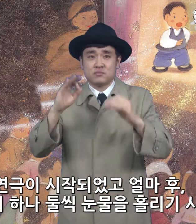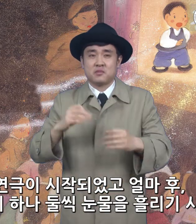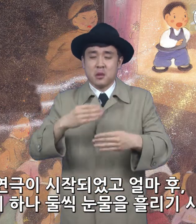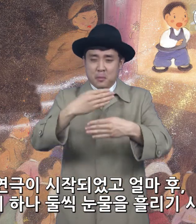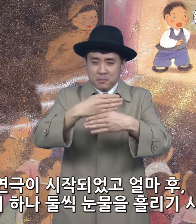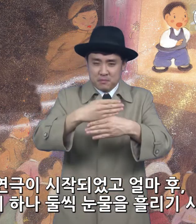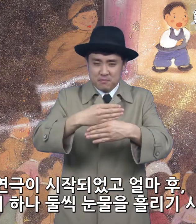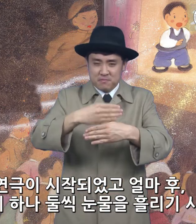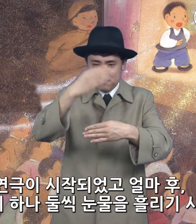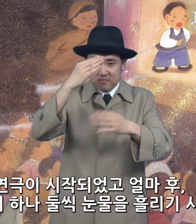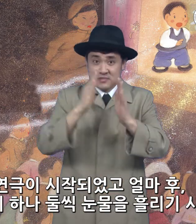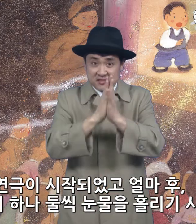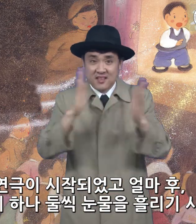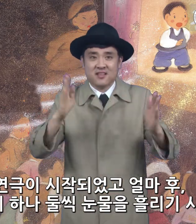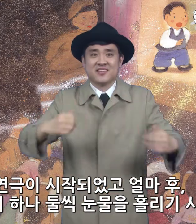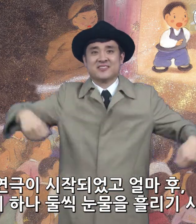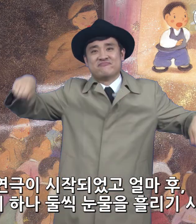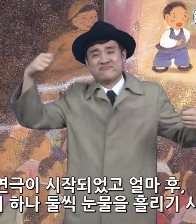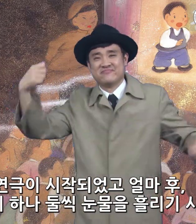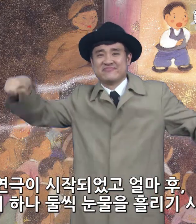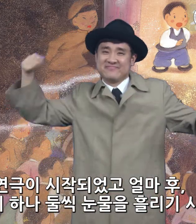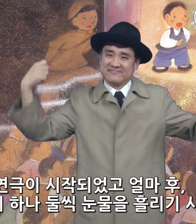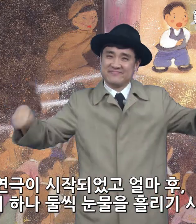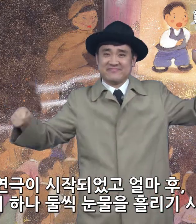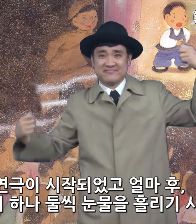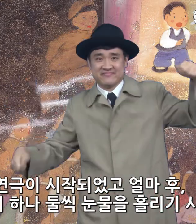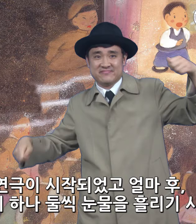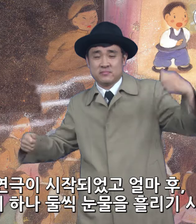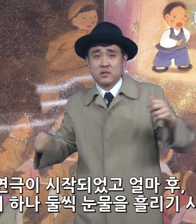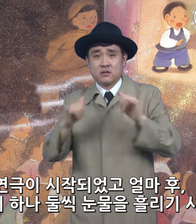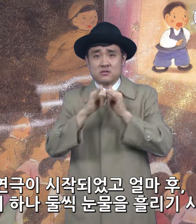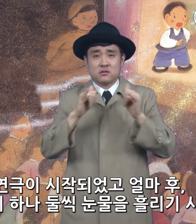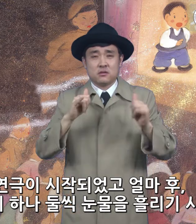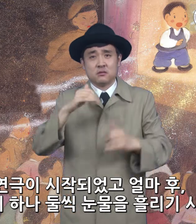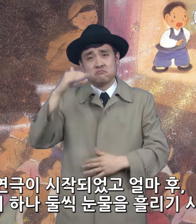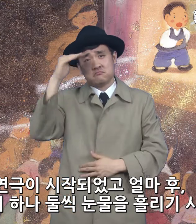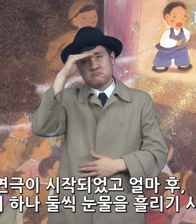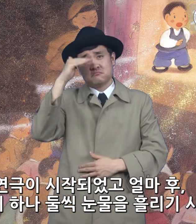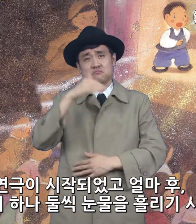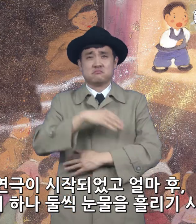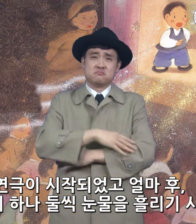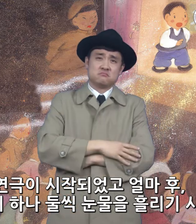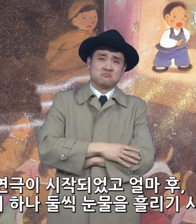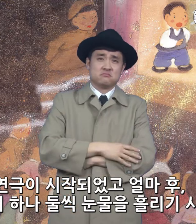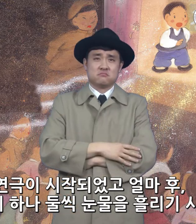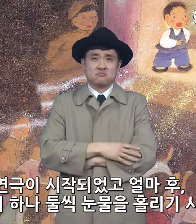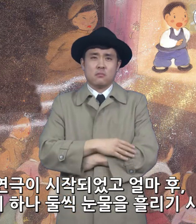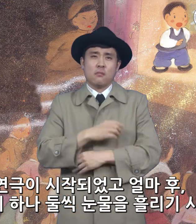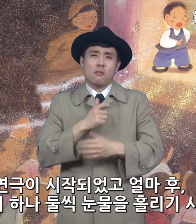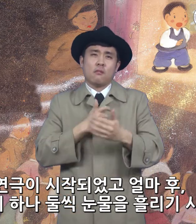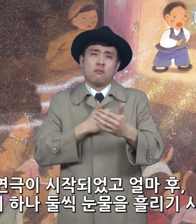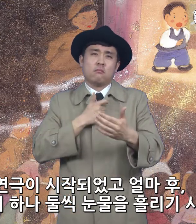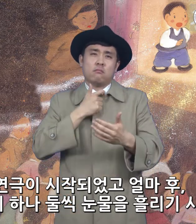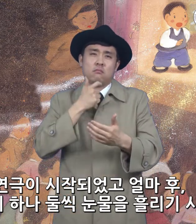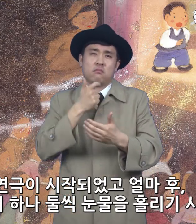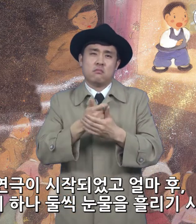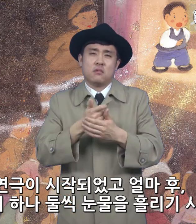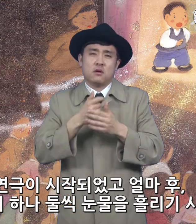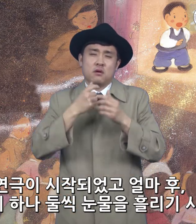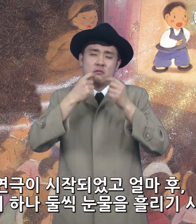드디어 연극이 시작되었고 얼마 후 사람들이 하나둘씩 눈물을 흘리기